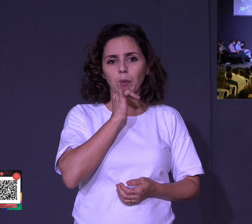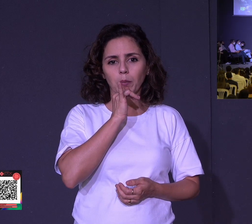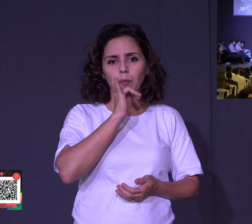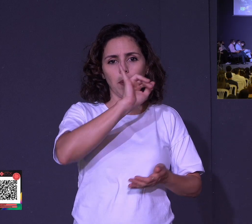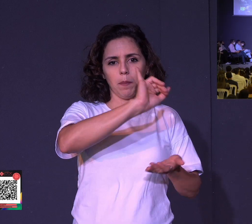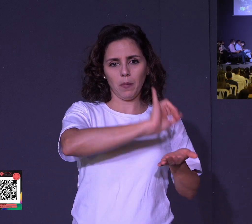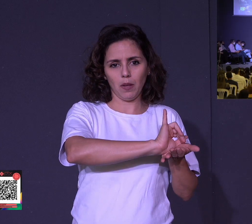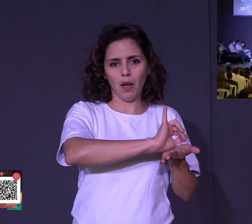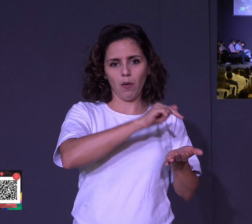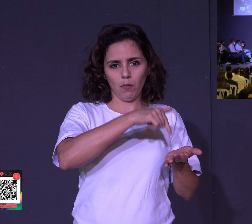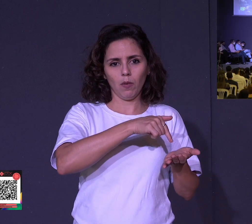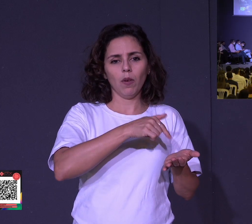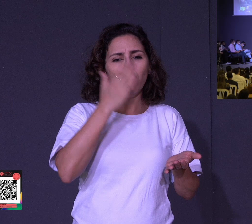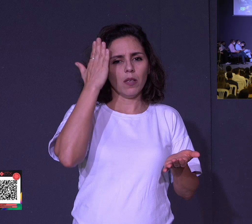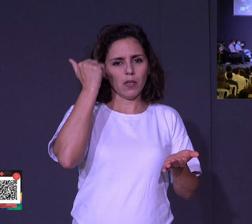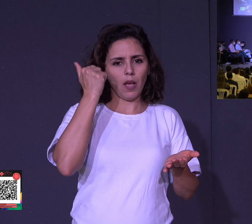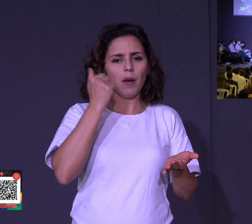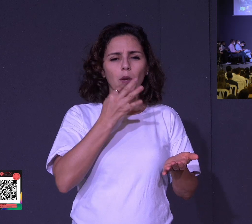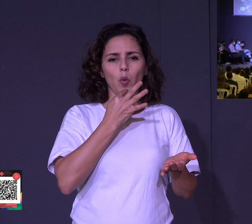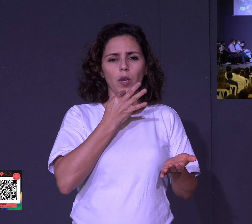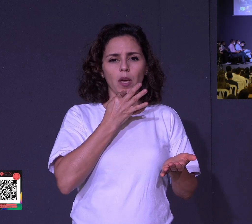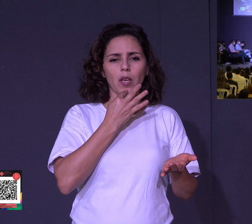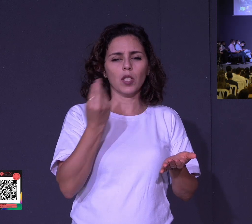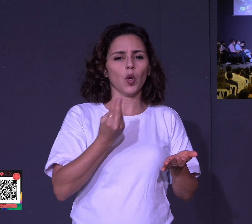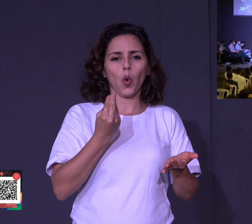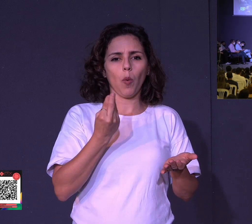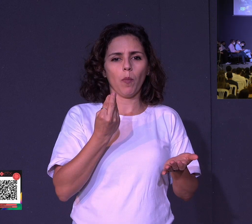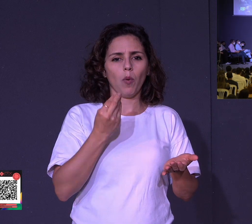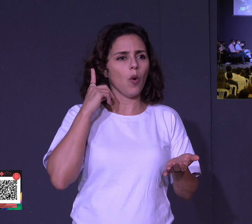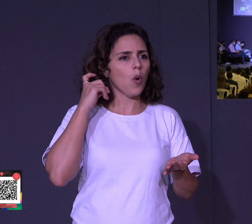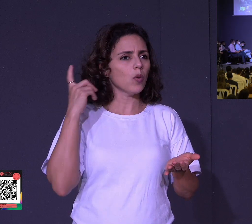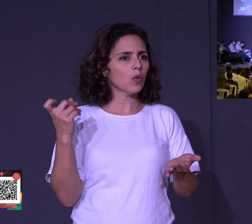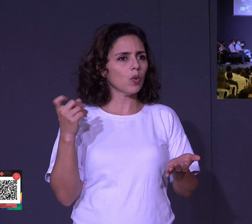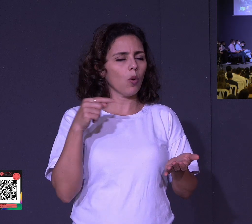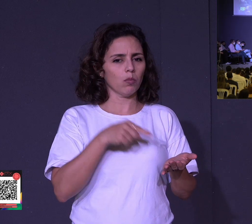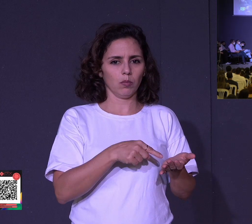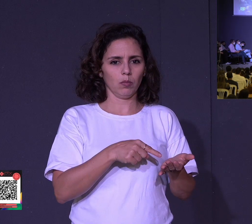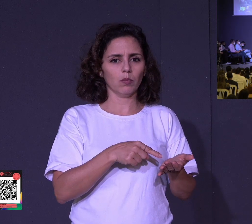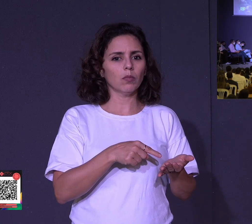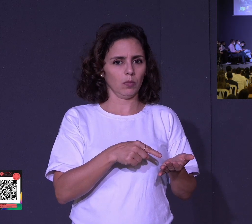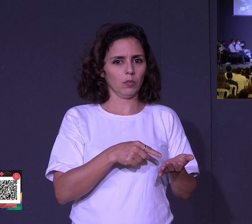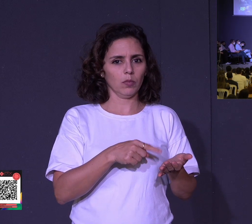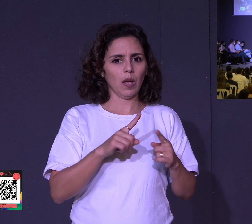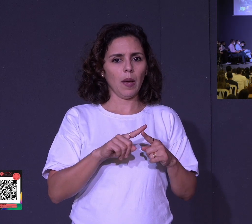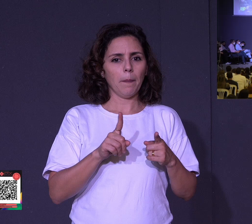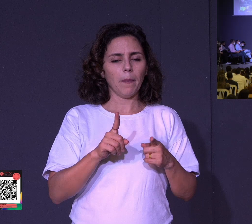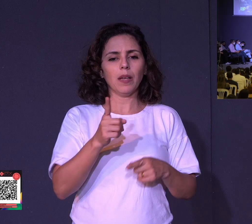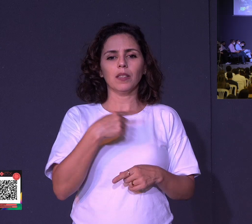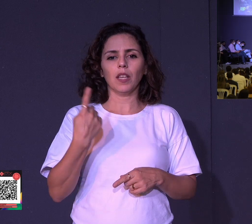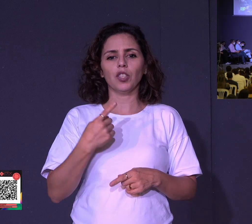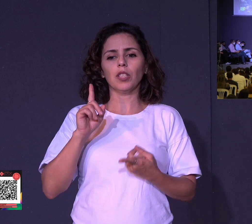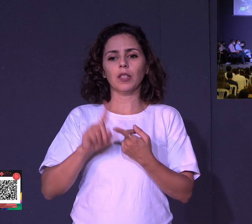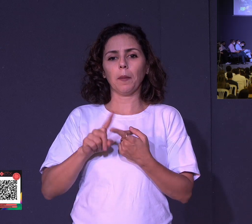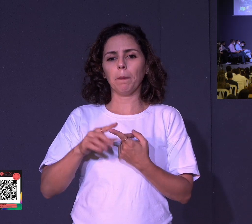gente conhece as pessoas por aquilo que elas falam. E a boca fala do que o coração está